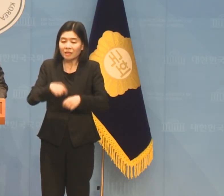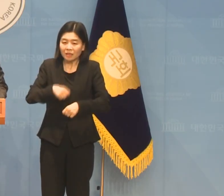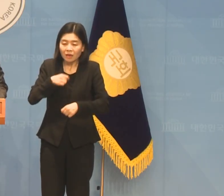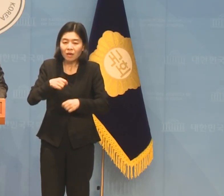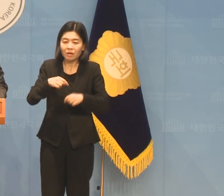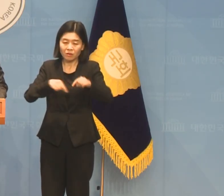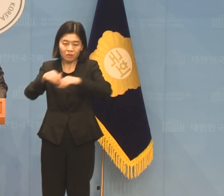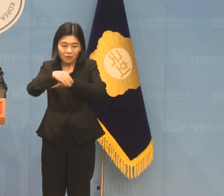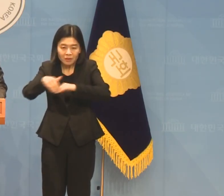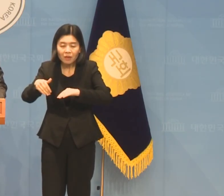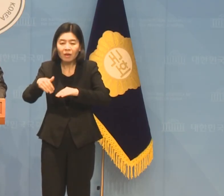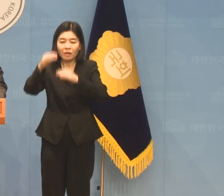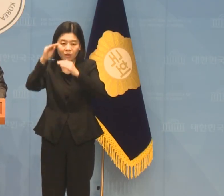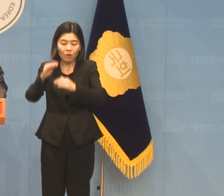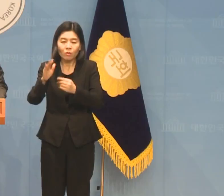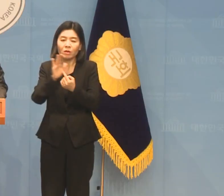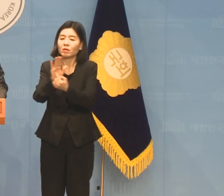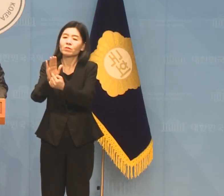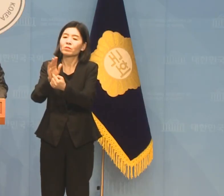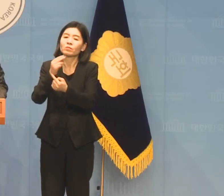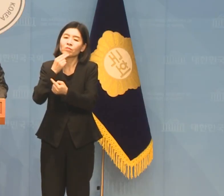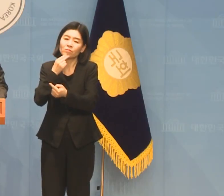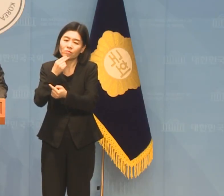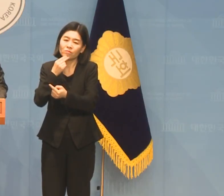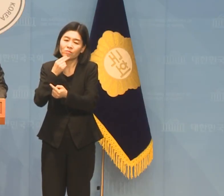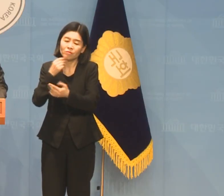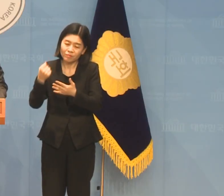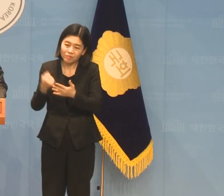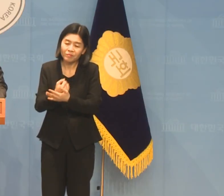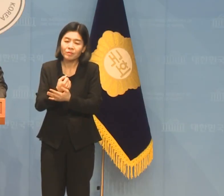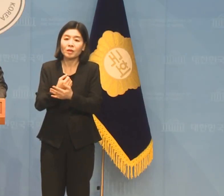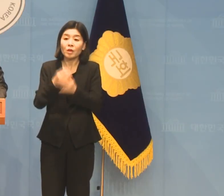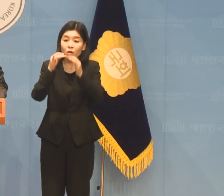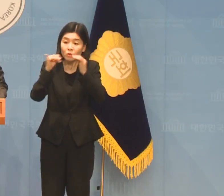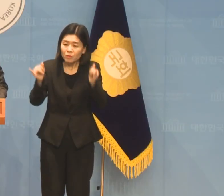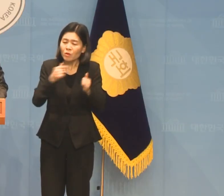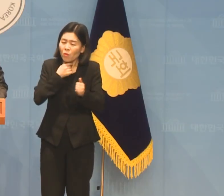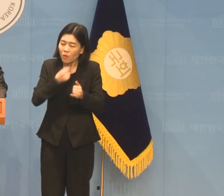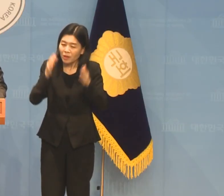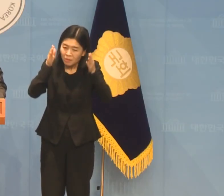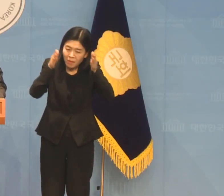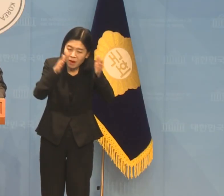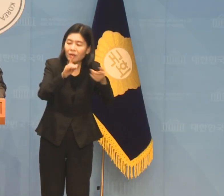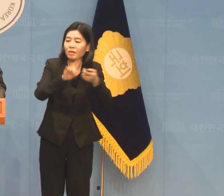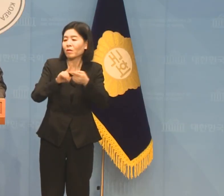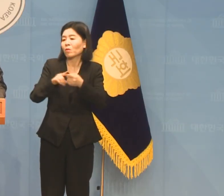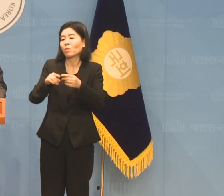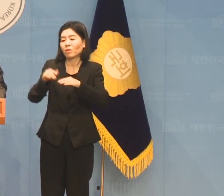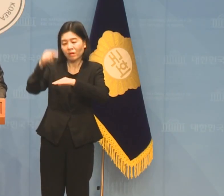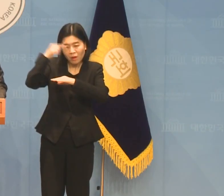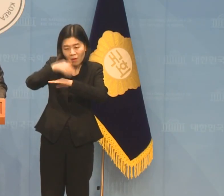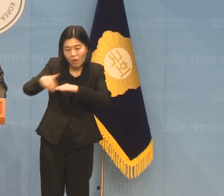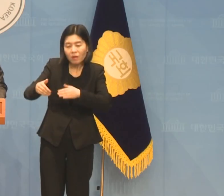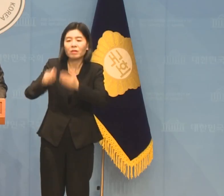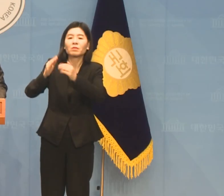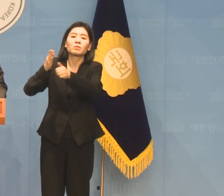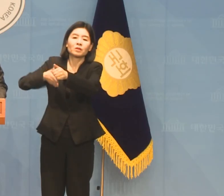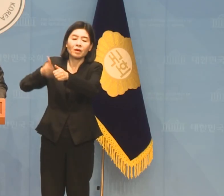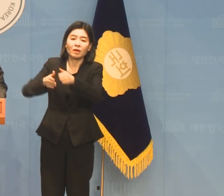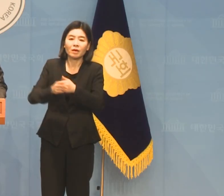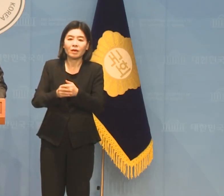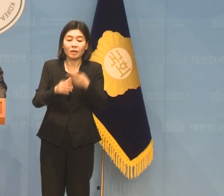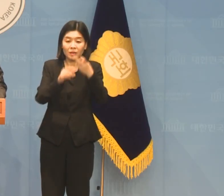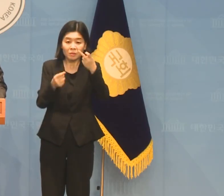있습니다. 당 차원에서 국민이 원하는 방향을 설정해 주어야 합니다. 무엇보다 12.3 사태 이후